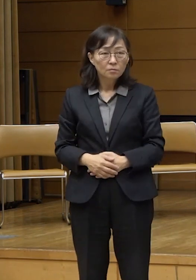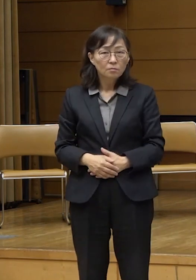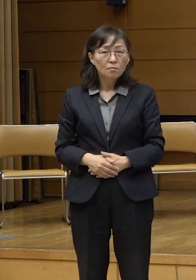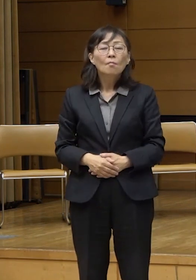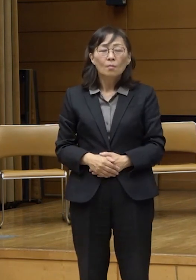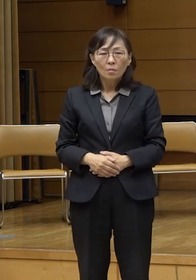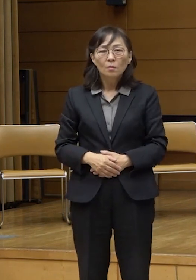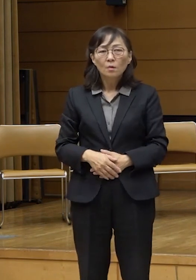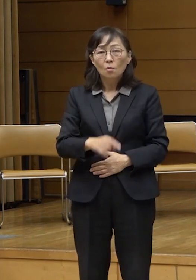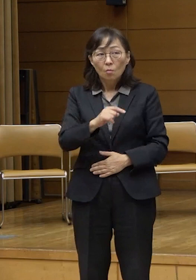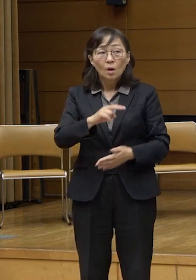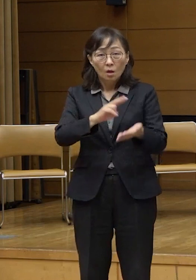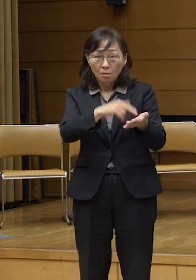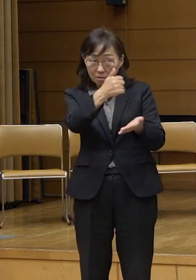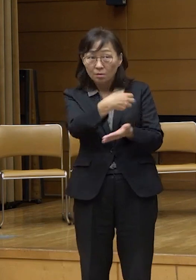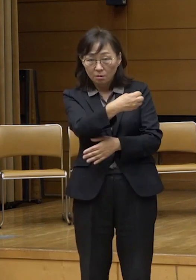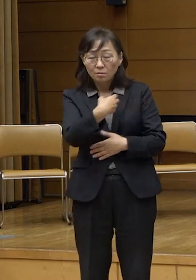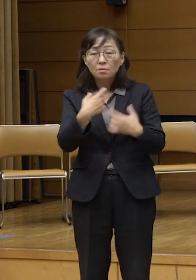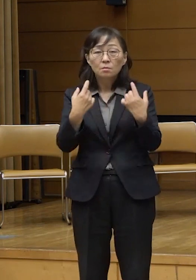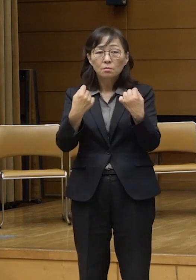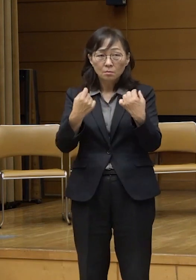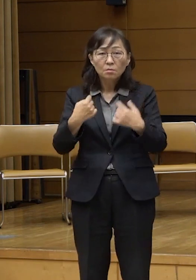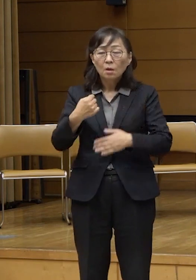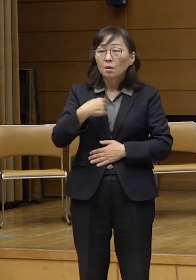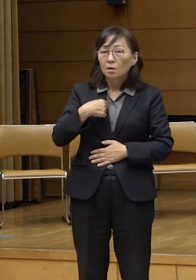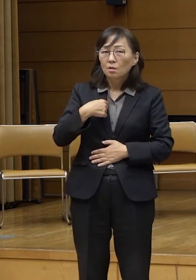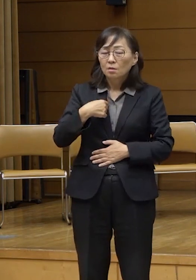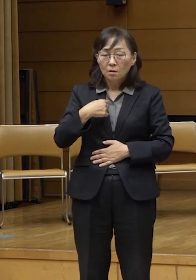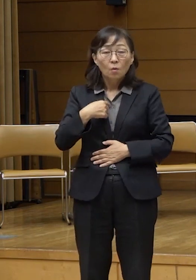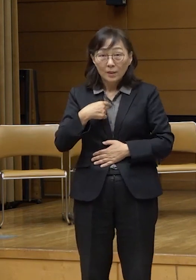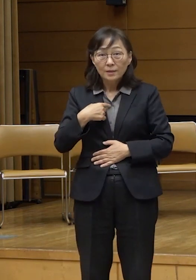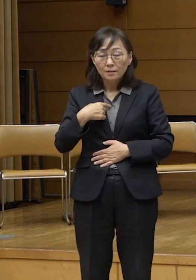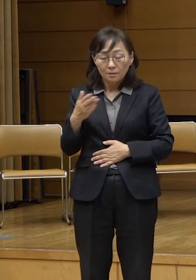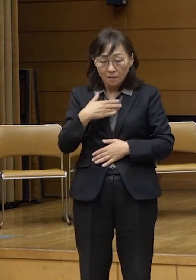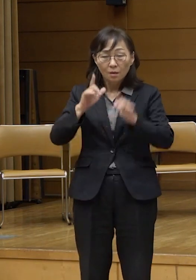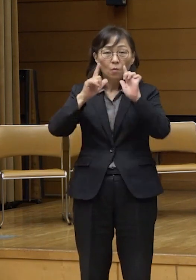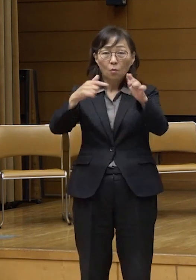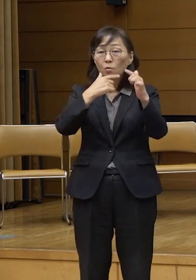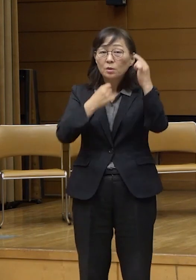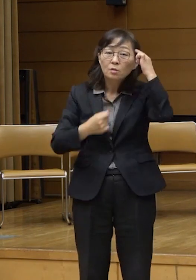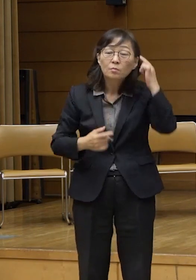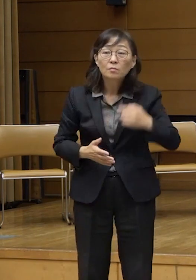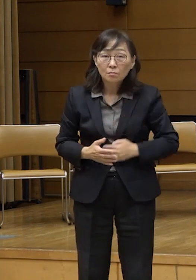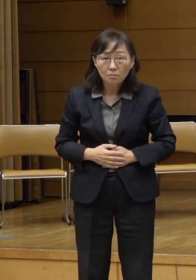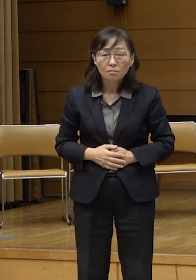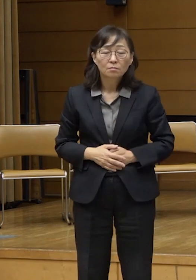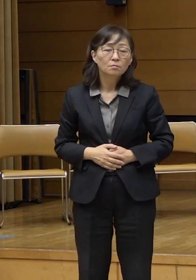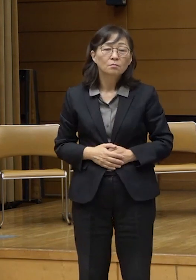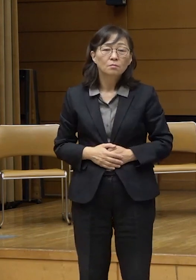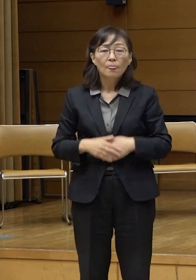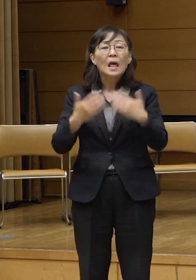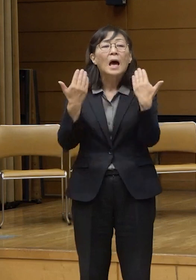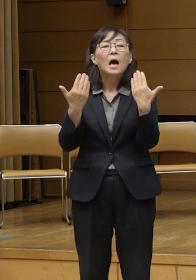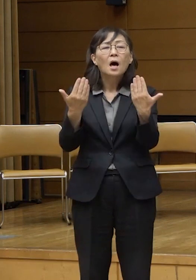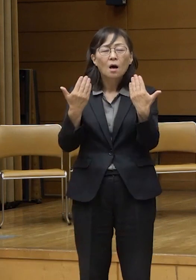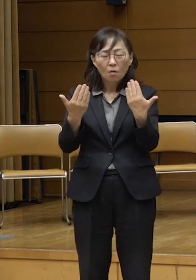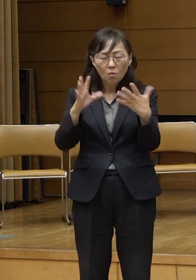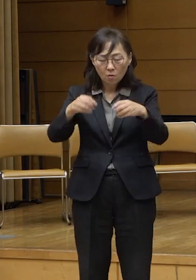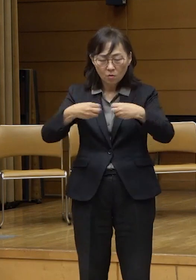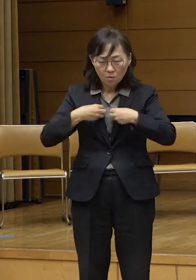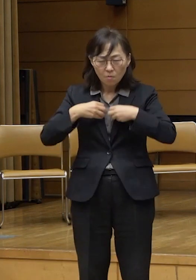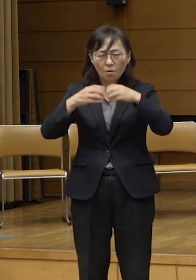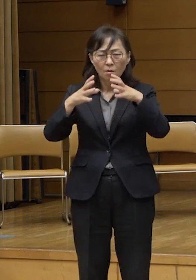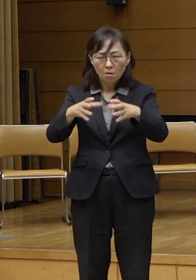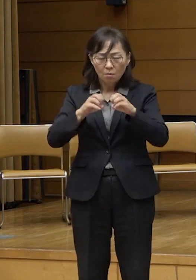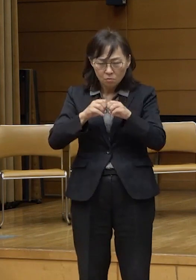これは先生方からおっしゃって、実はお一人じゃないので、私の方から報告をさせていただきたいと思いますけれども、学校のクラスターについては、確